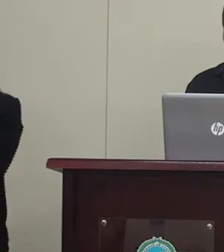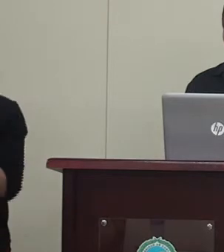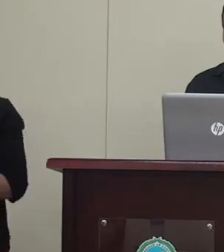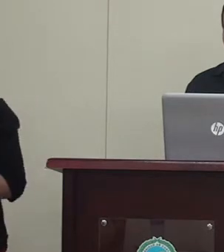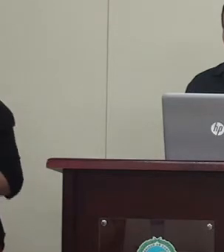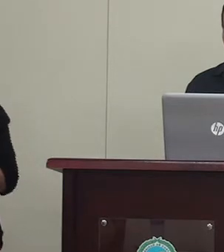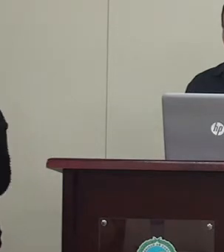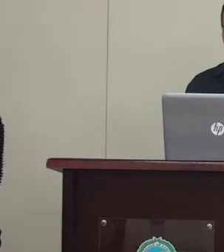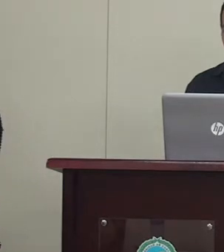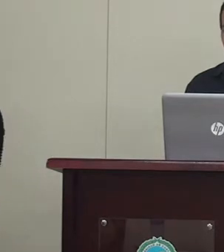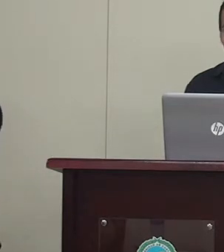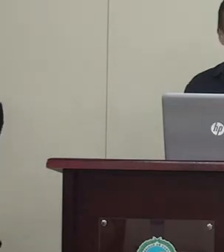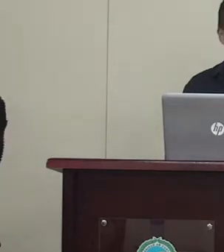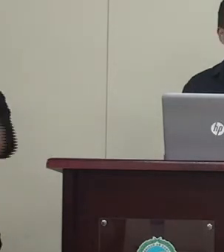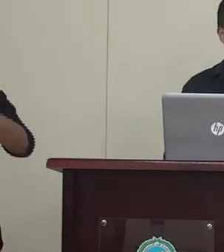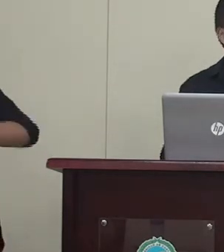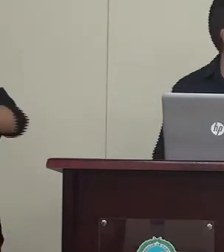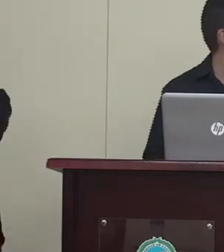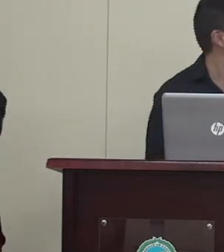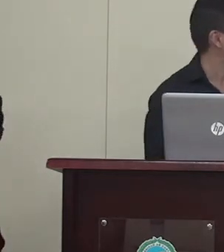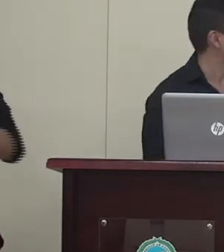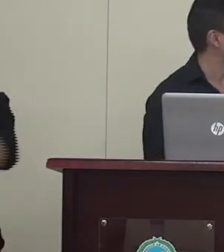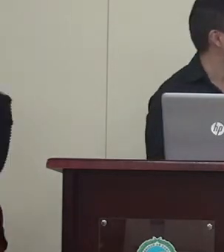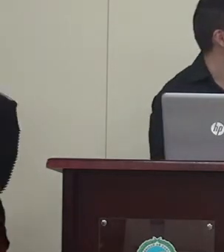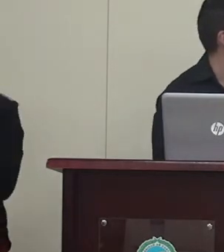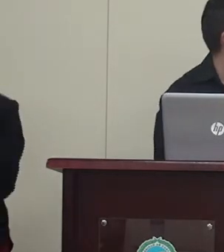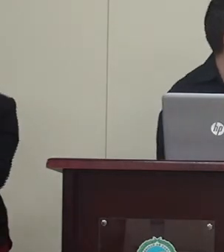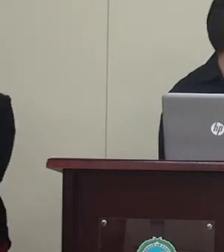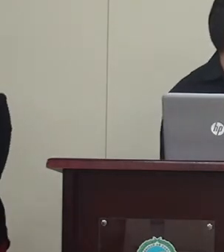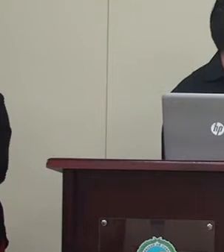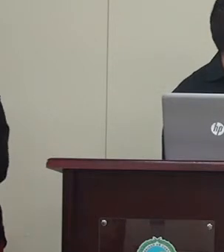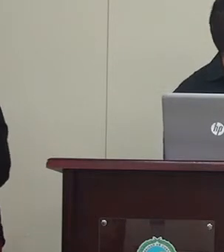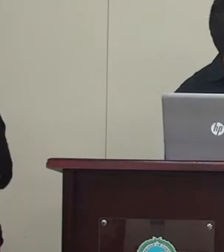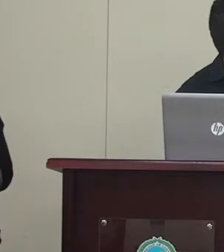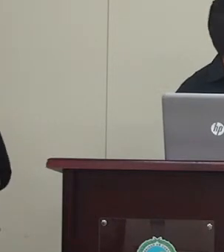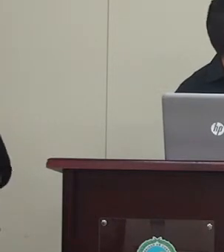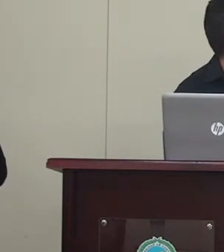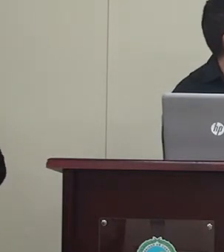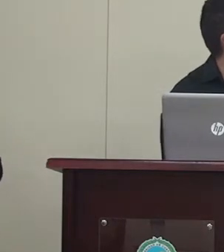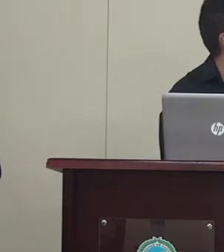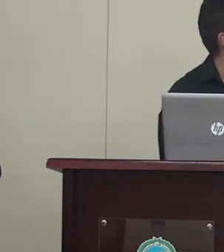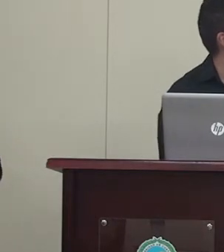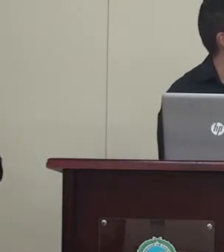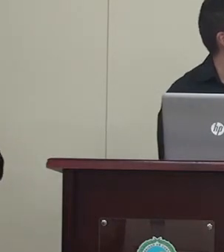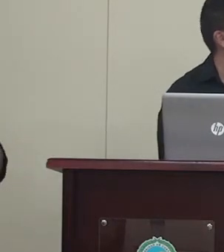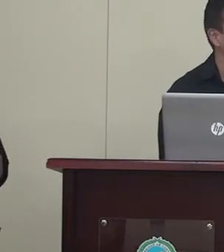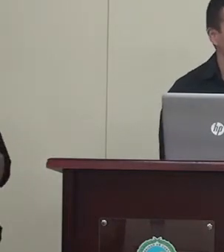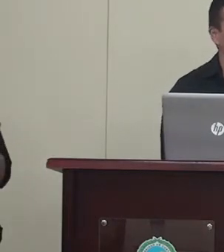la diversidad lingüística de Costa Rica, que ya implica además, está la de Ecuador, que implica además